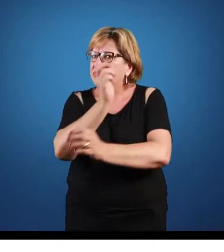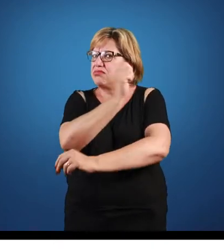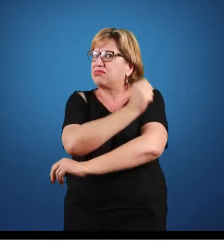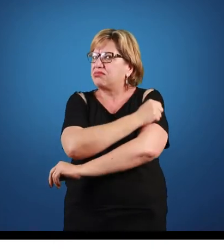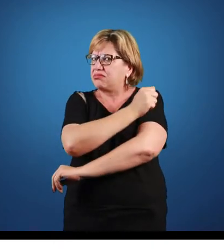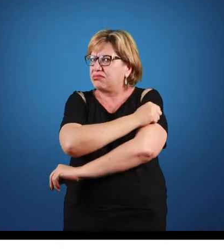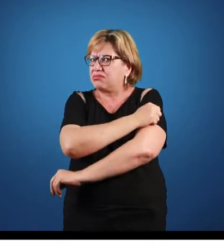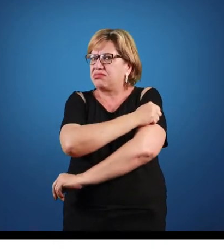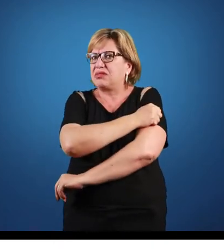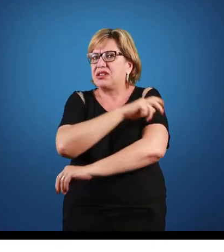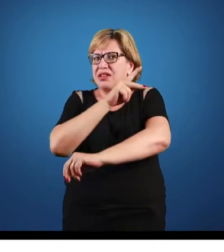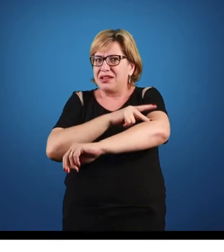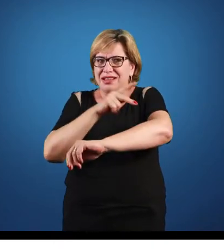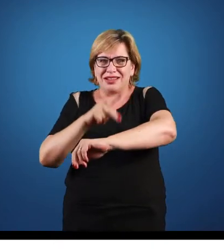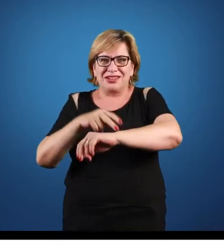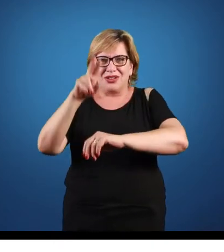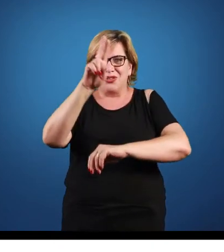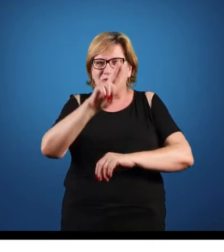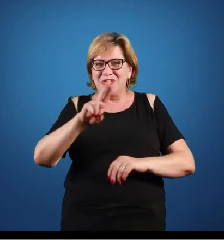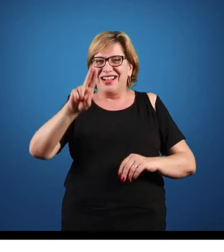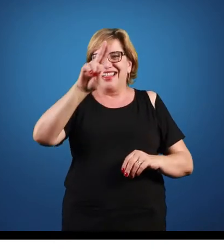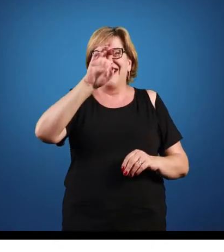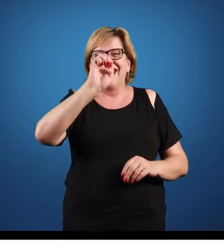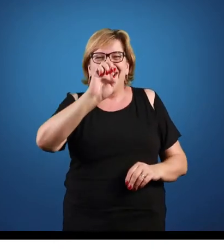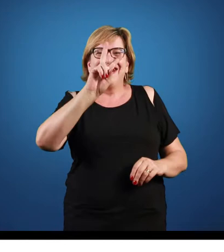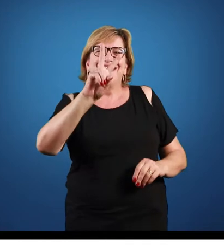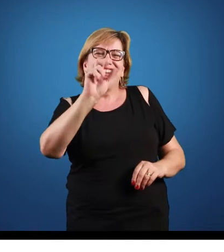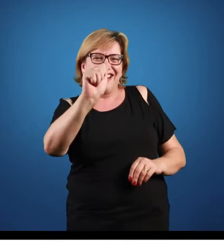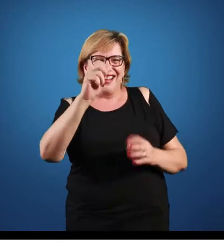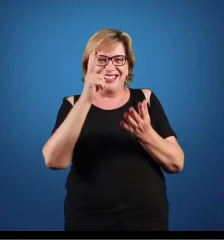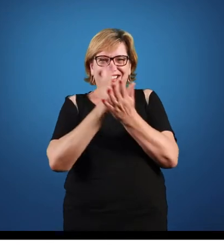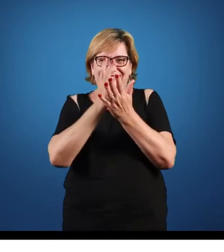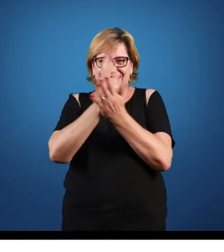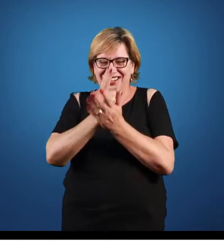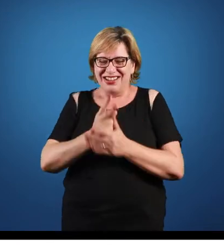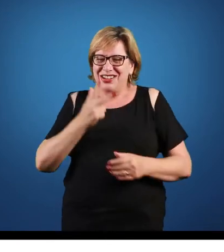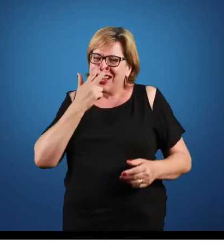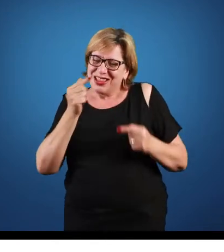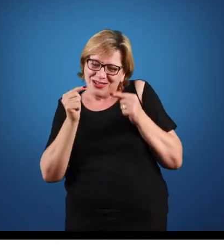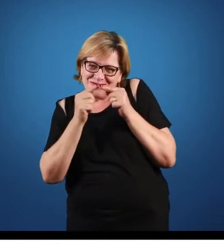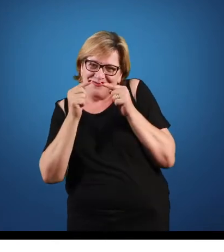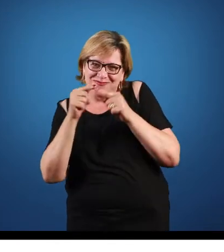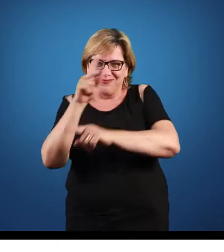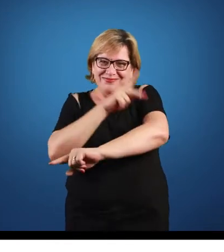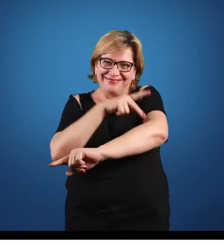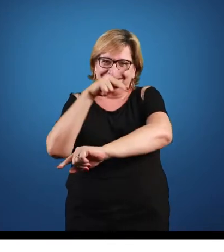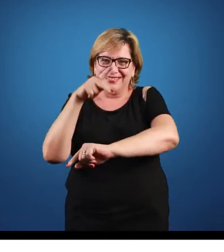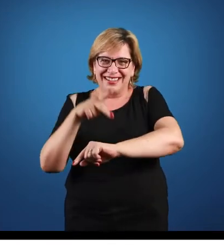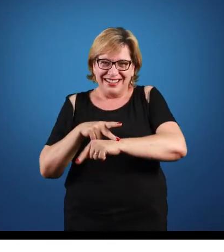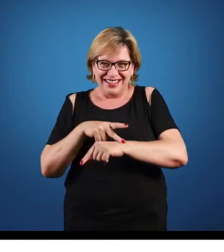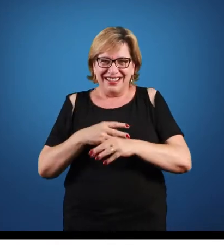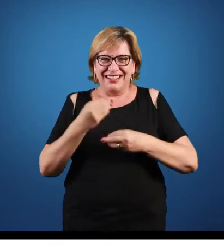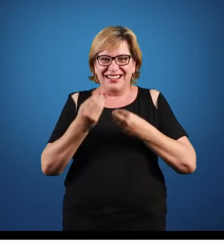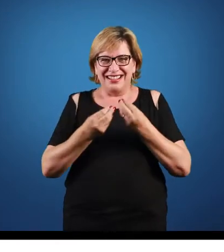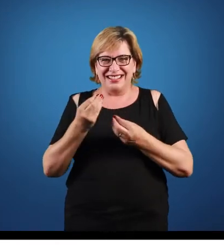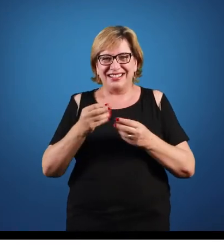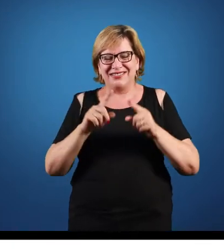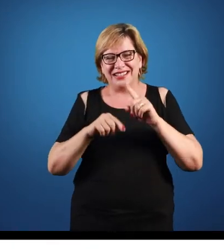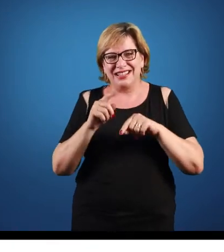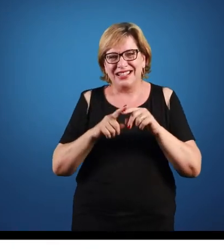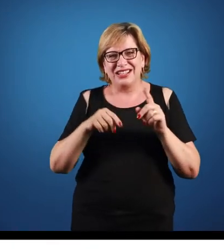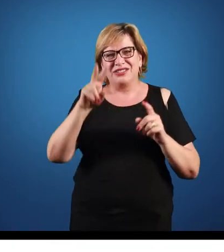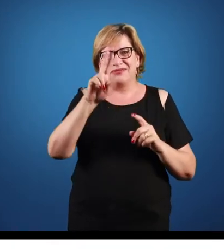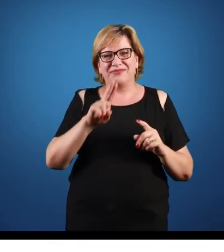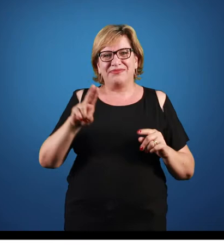mais uso é eterna parece que o pessoal já coloca enviar igual pedagogia o material que a gente usa